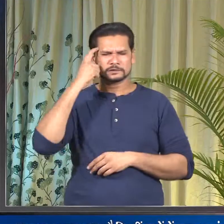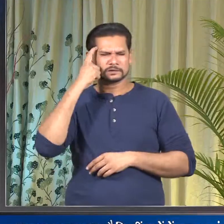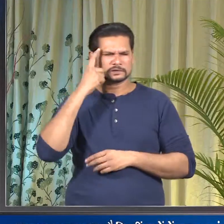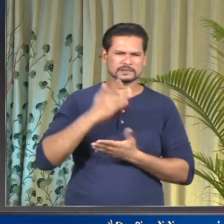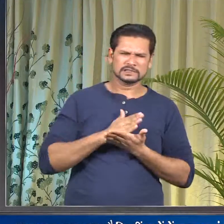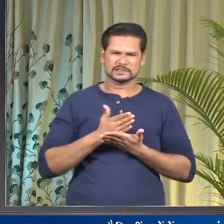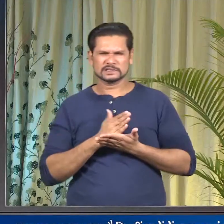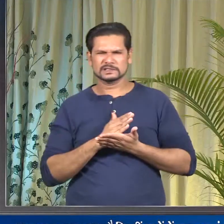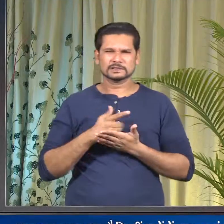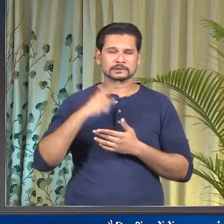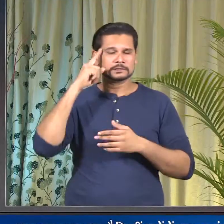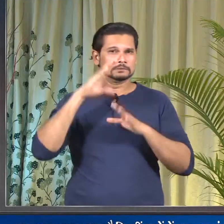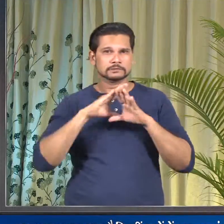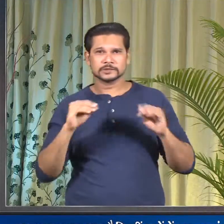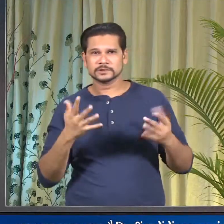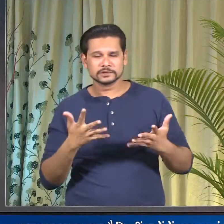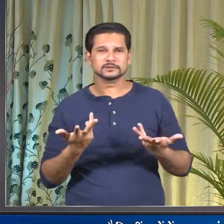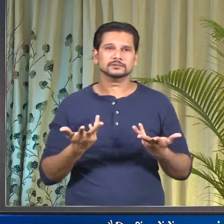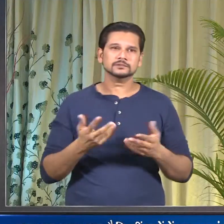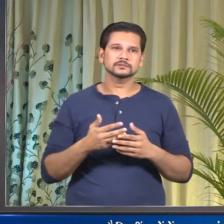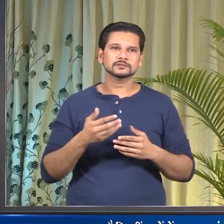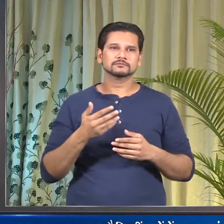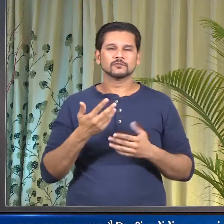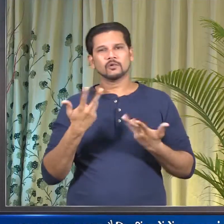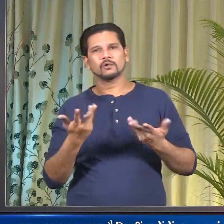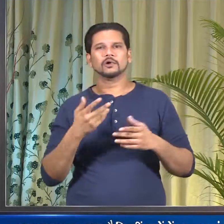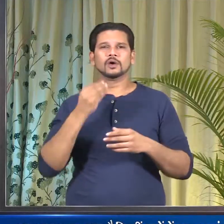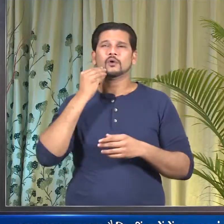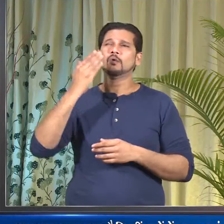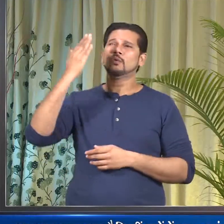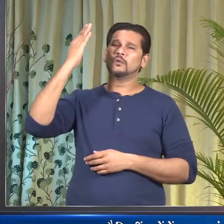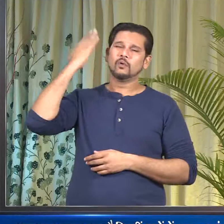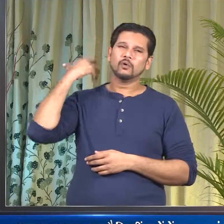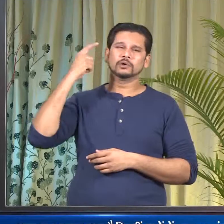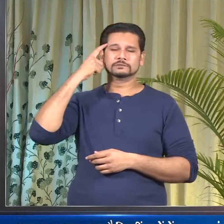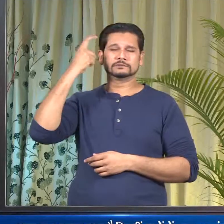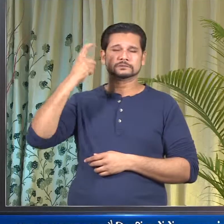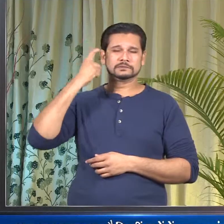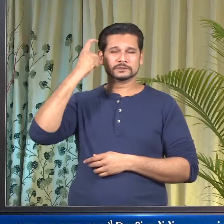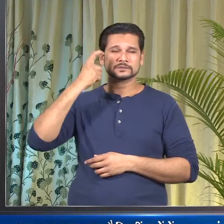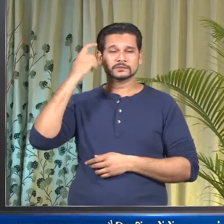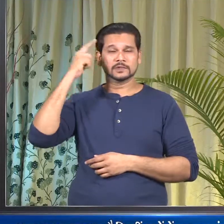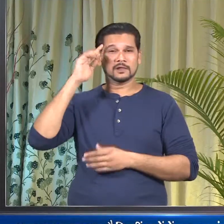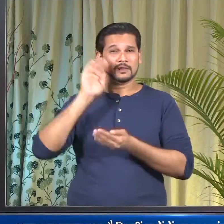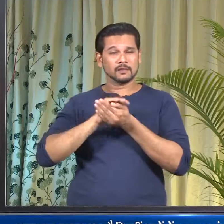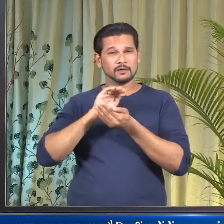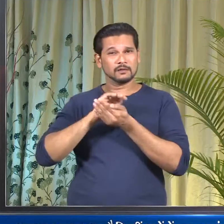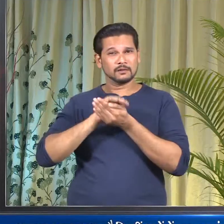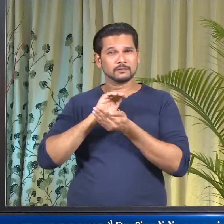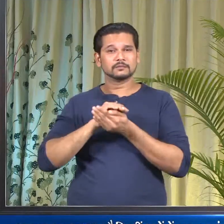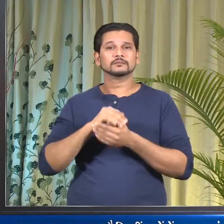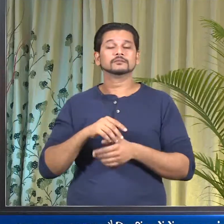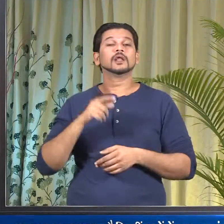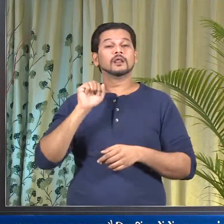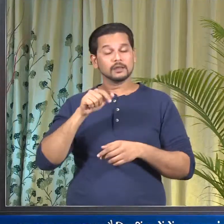अशान्थ है या किसी की बीती हुई बातें पास्ट हमारी बुद्धी में हैं, तो फिर हम